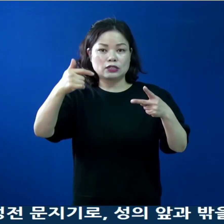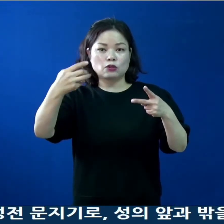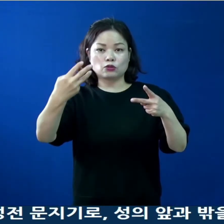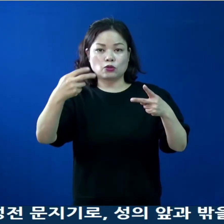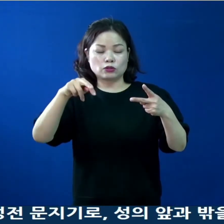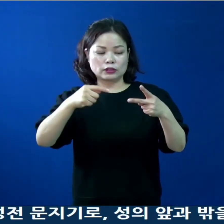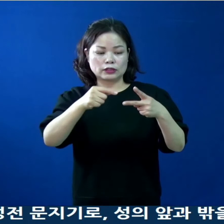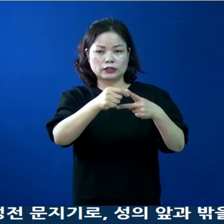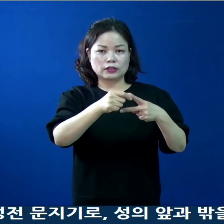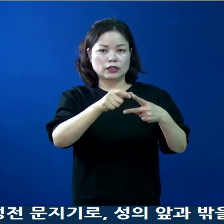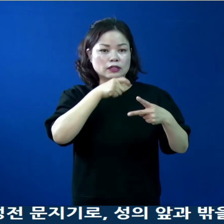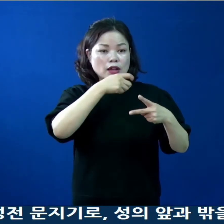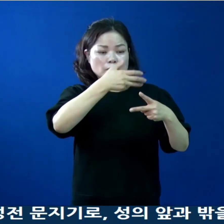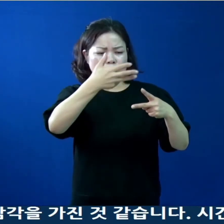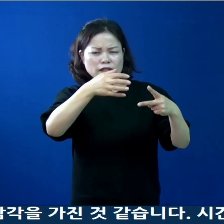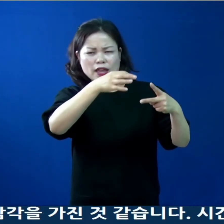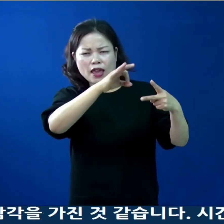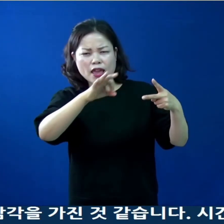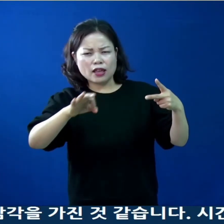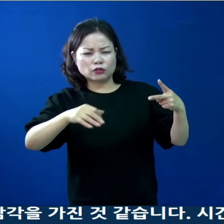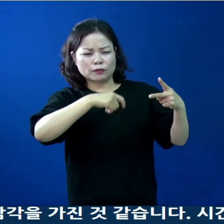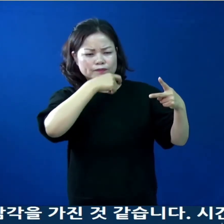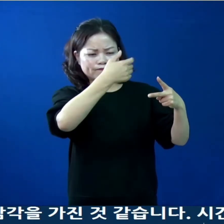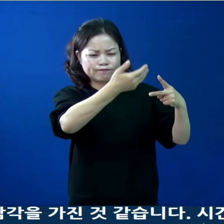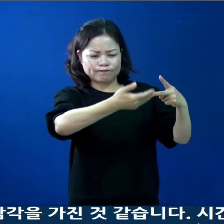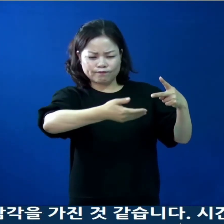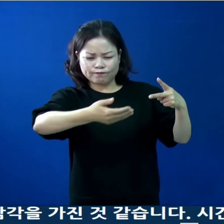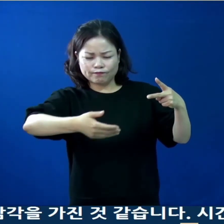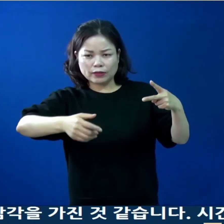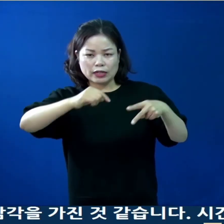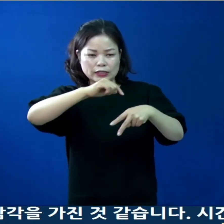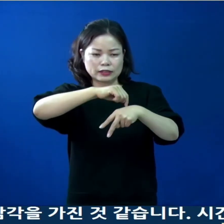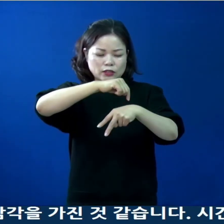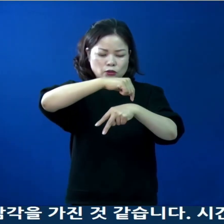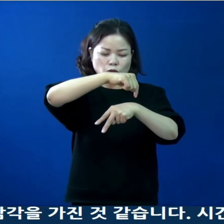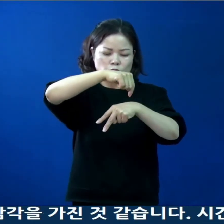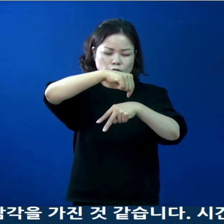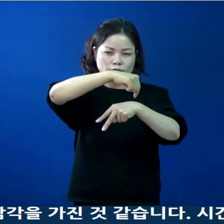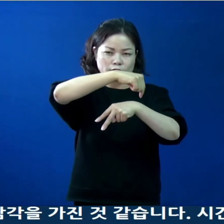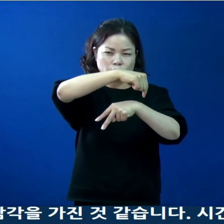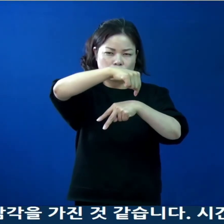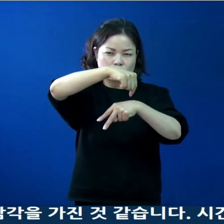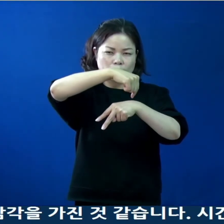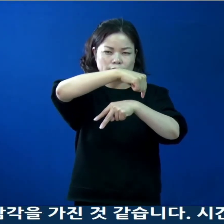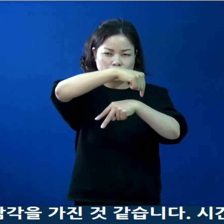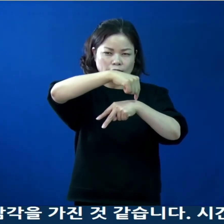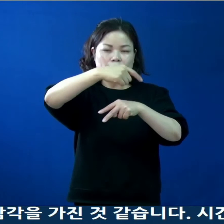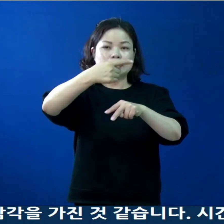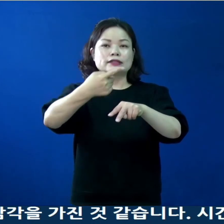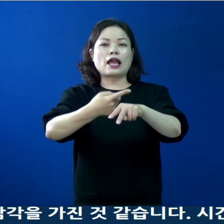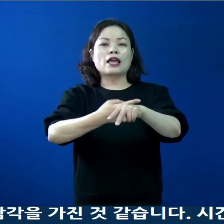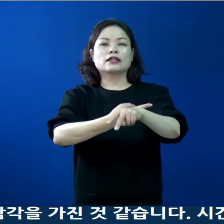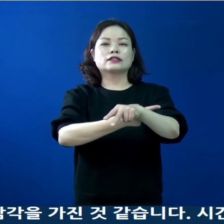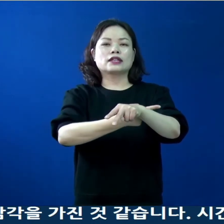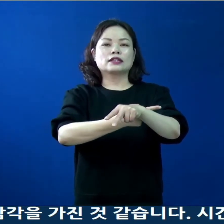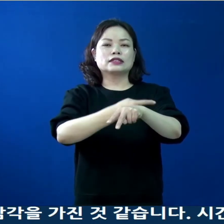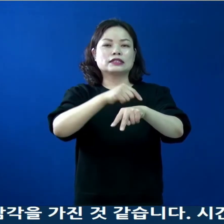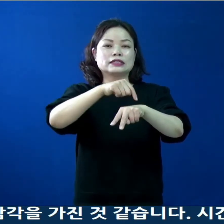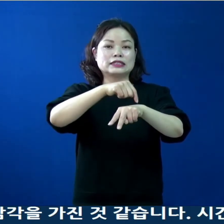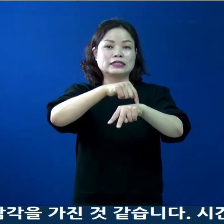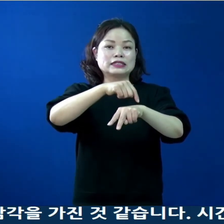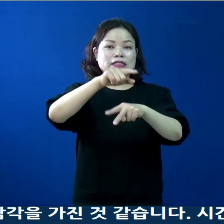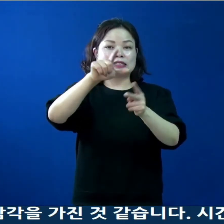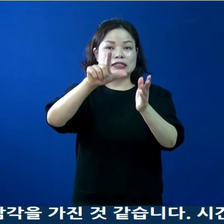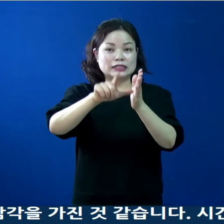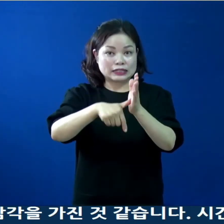강물이 바다를 향해 계속해서 흘러가듯이 시계가 똑딱똑딱하며 흘러가듯이 이 자연계에 자연스럽게 흐르는 시간을 말하는